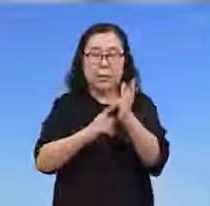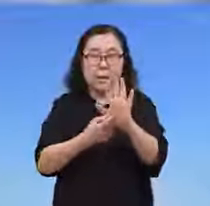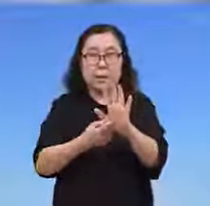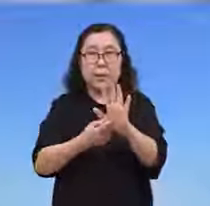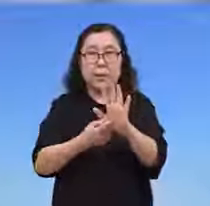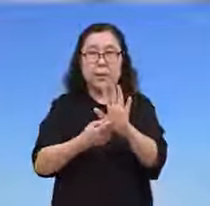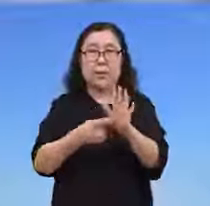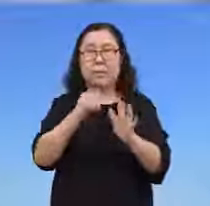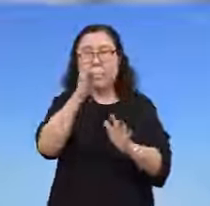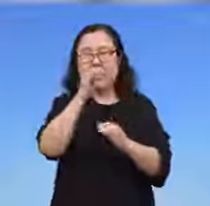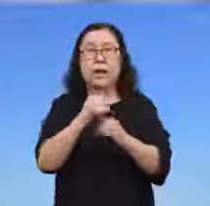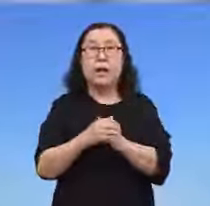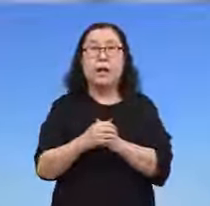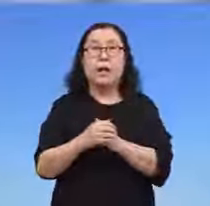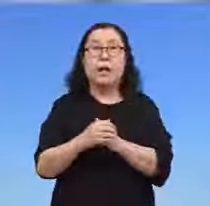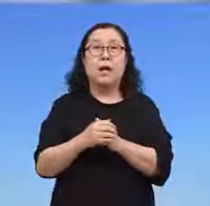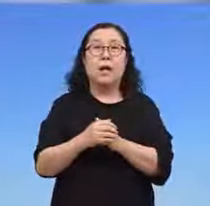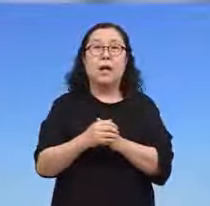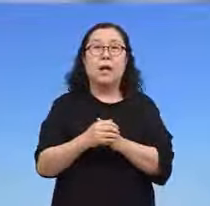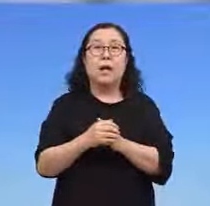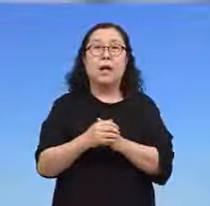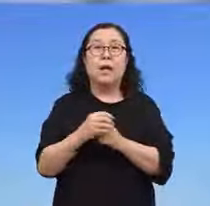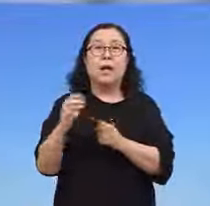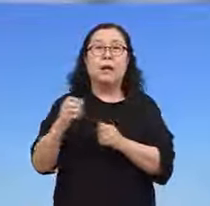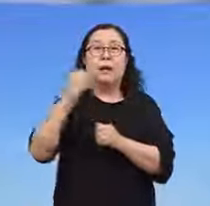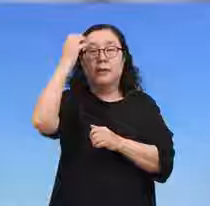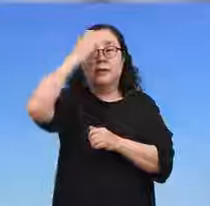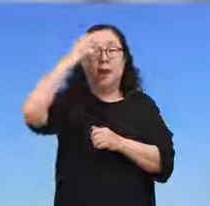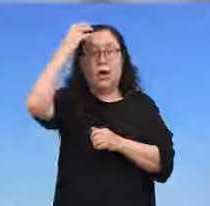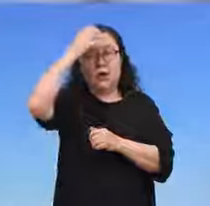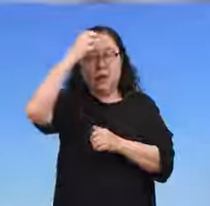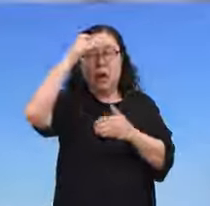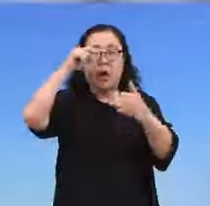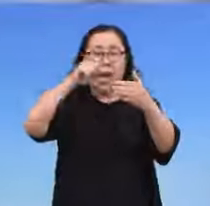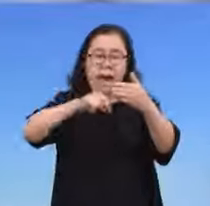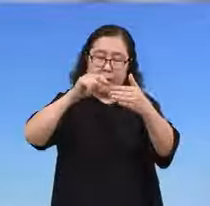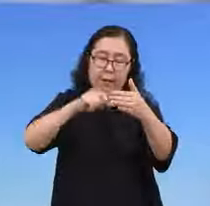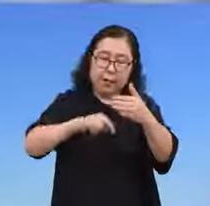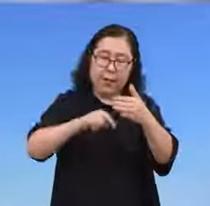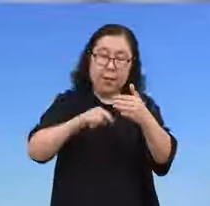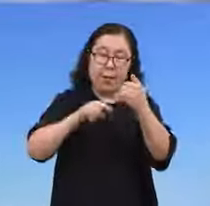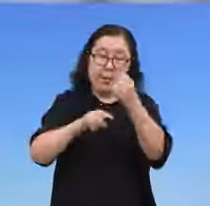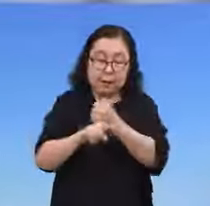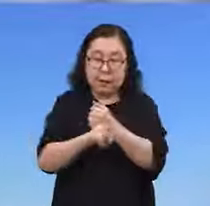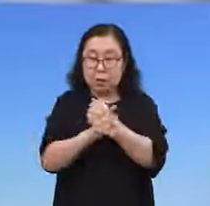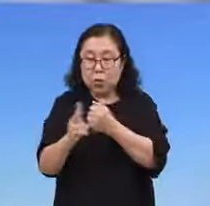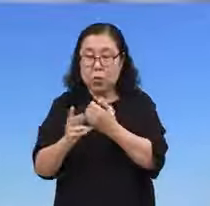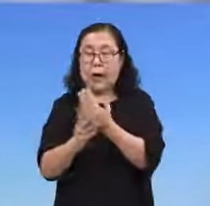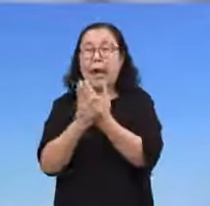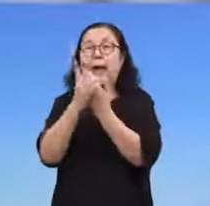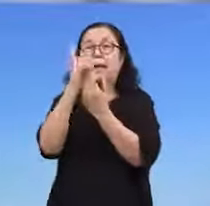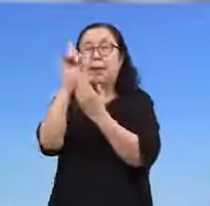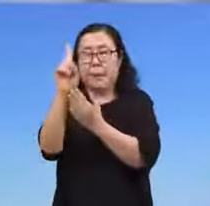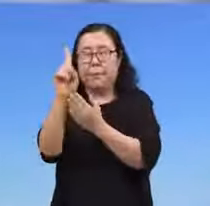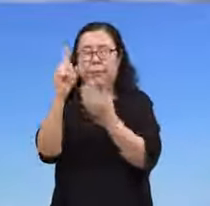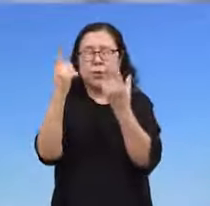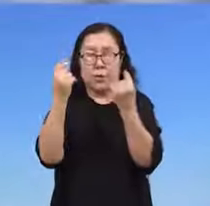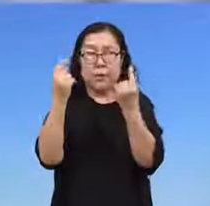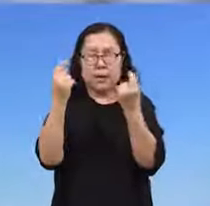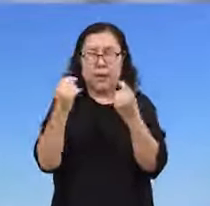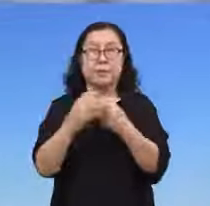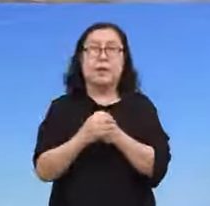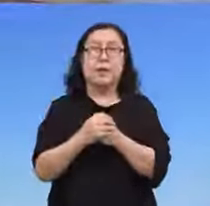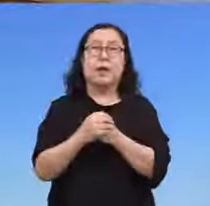이 성령 안에서라는 에베소서의 표현은 항상 하나됨과 연결이 된다는 겁니다. 자, 한번 보시겠습니까? 자, 에베소서